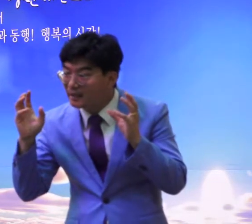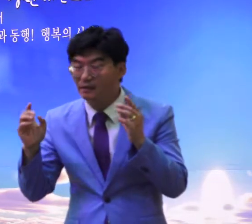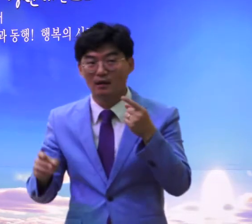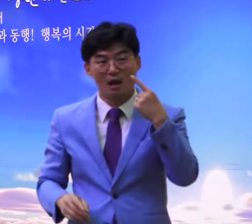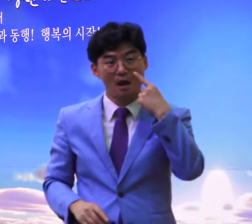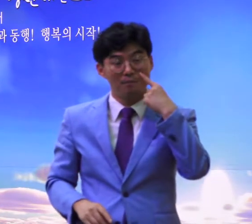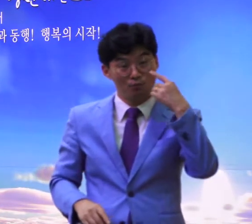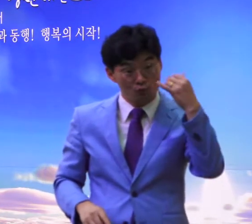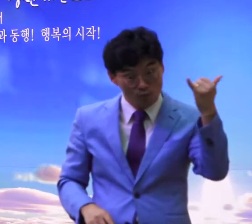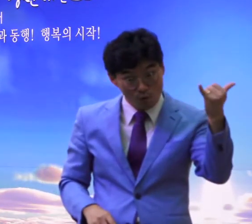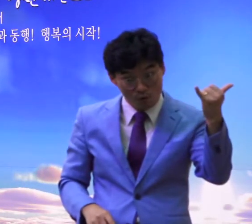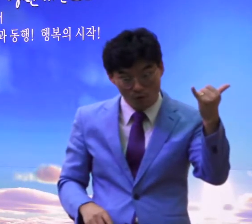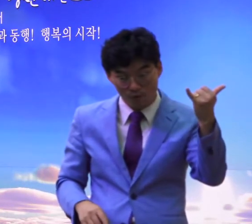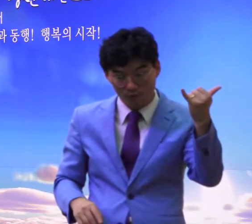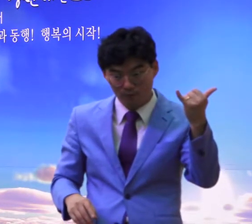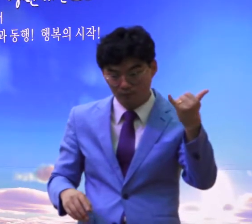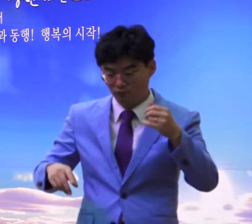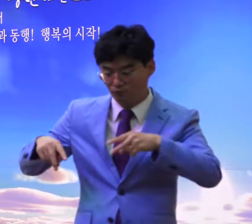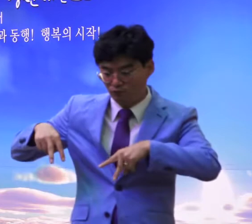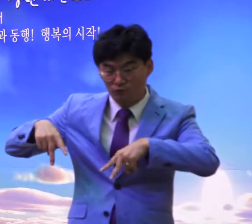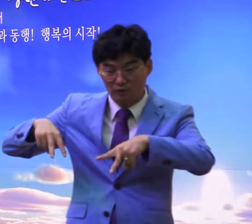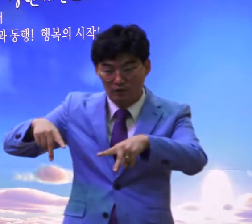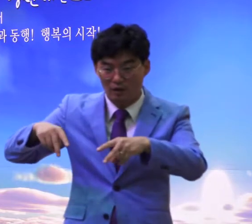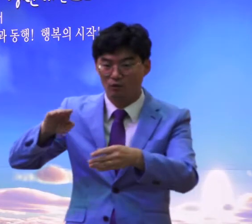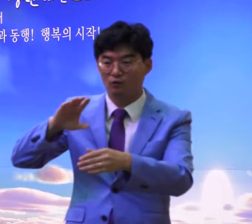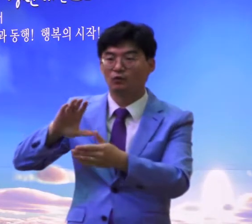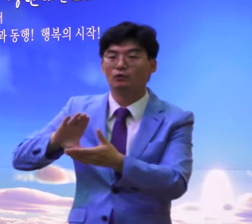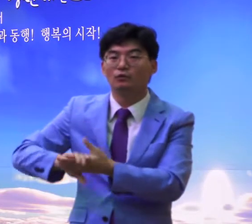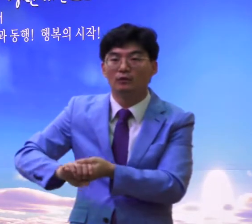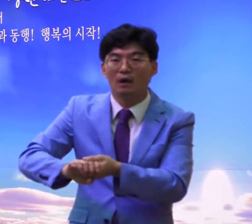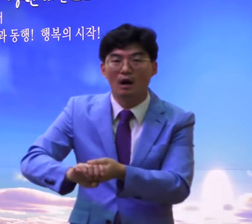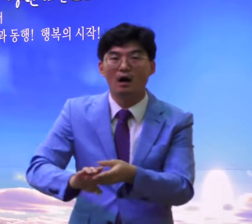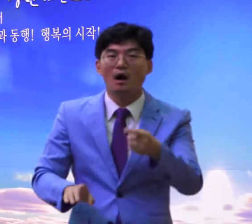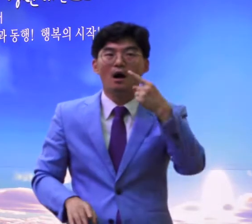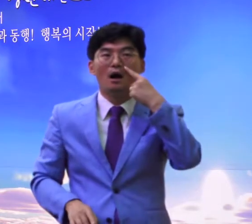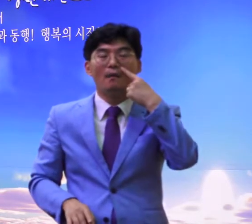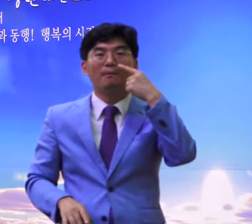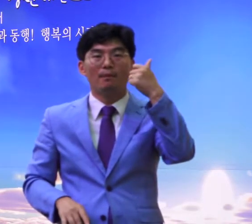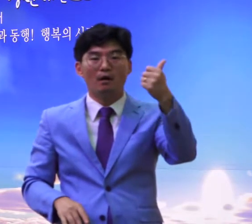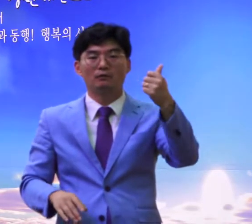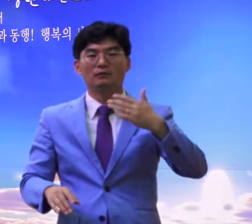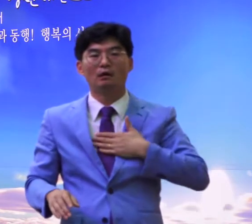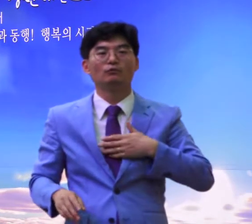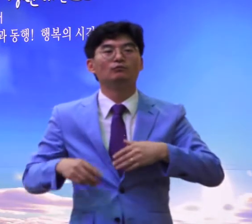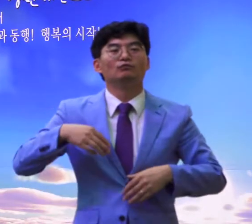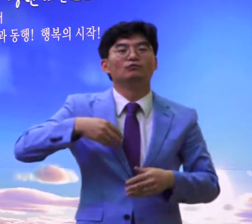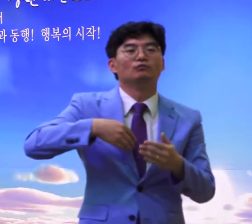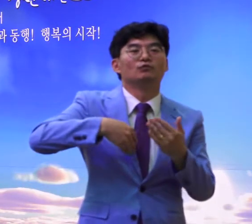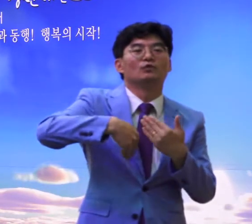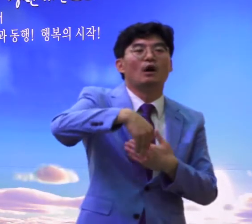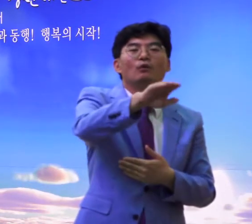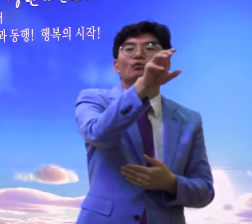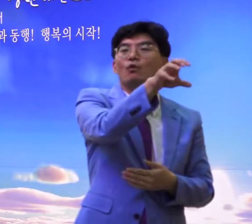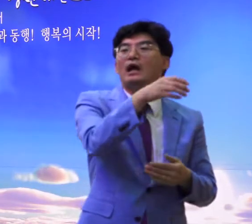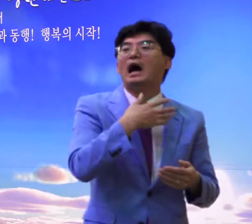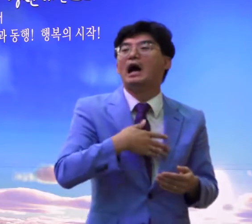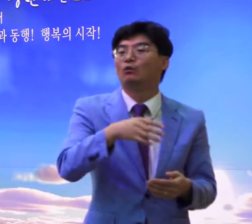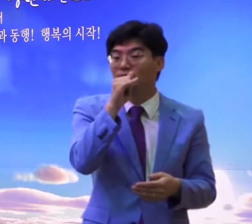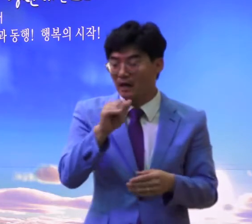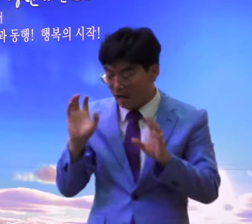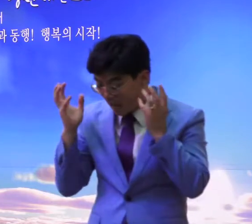손을 붙잡고 그 손에 붙들려서 길을 가는 거죠. 아버지만 믿고 어디로 가든지 따라가죠.